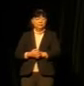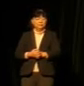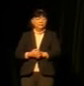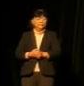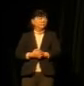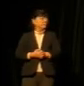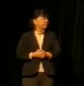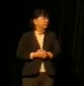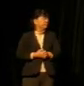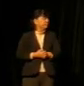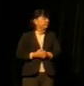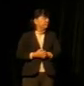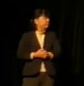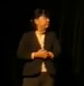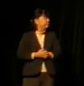はい、